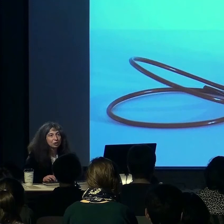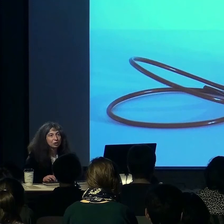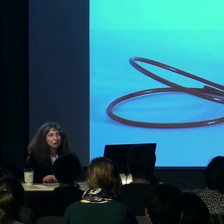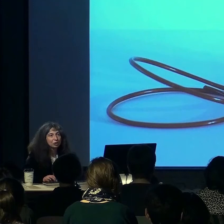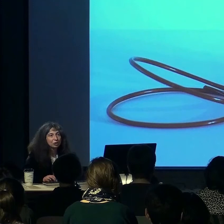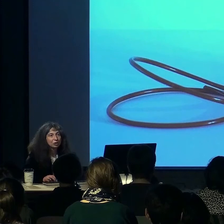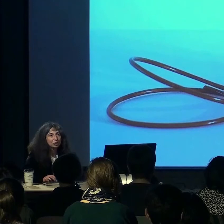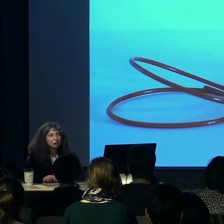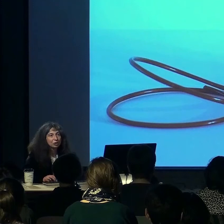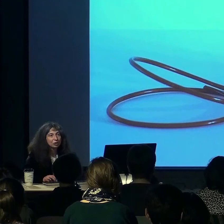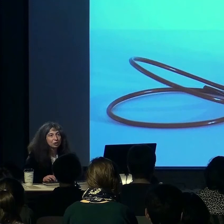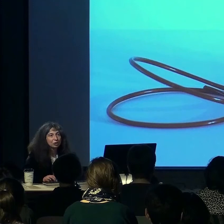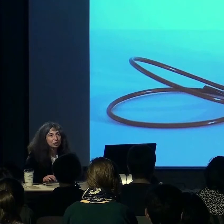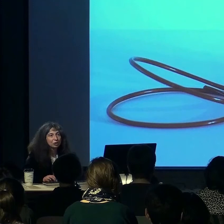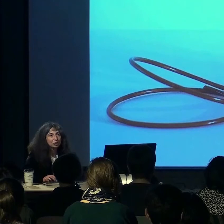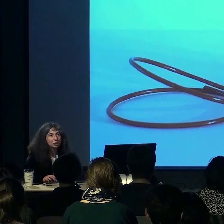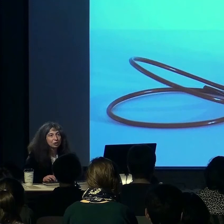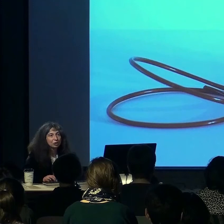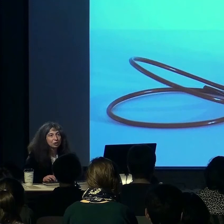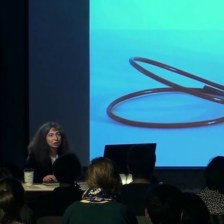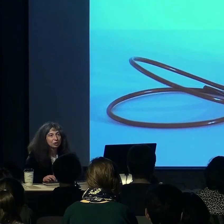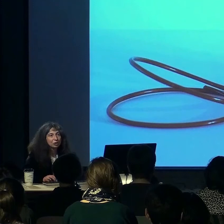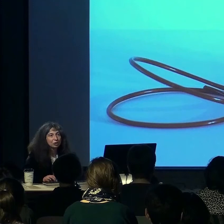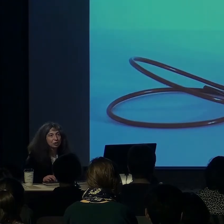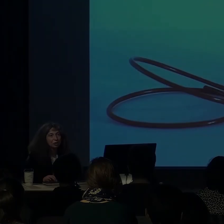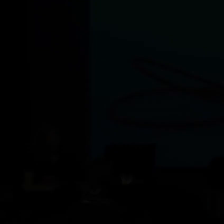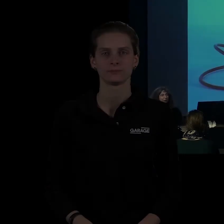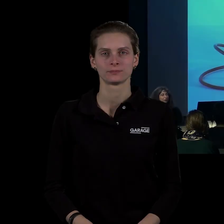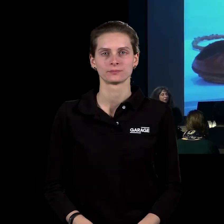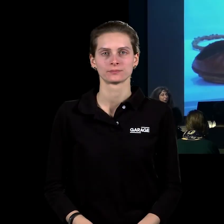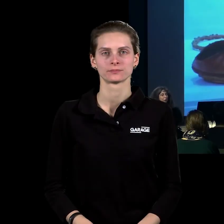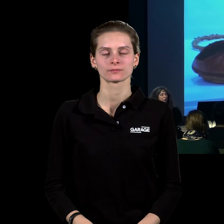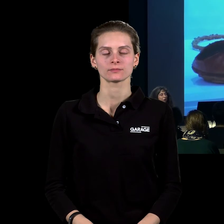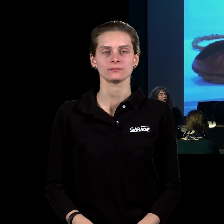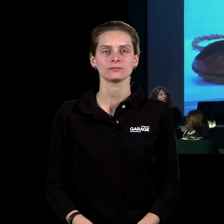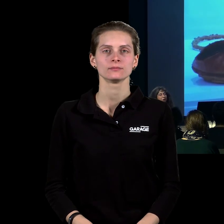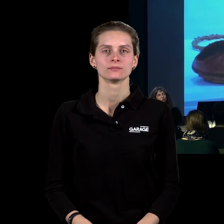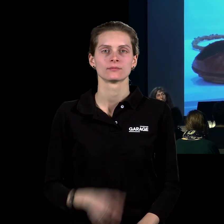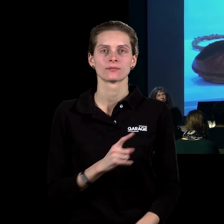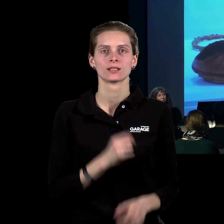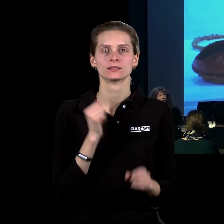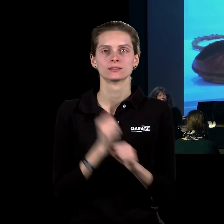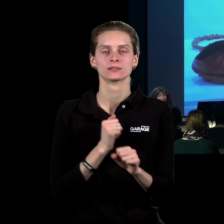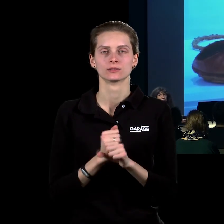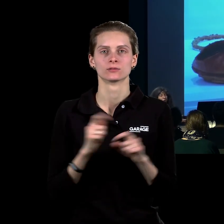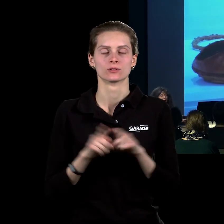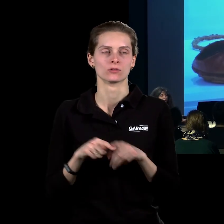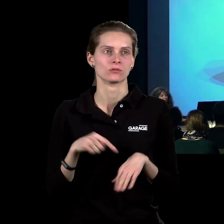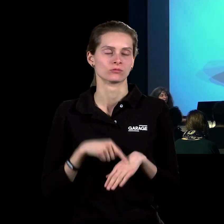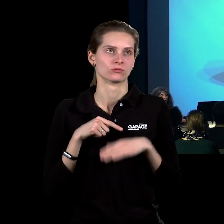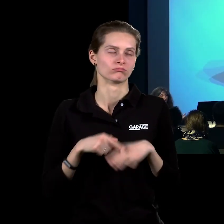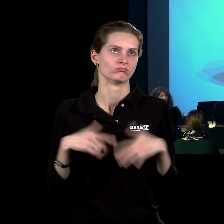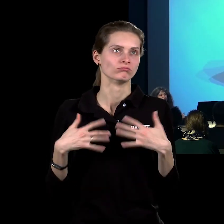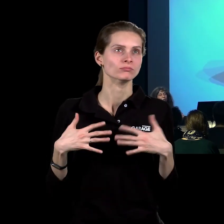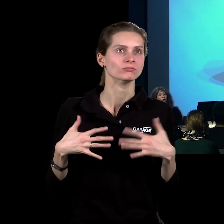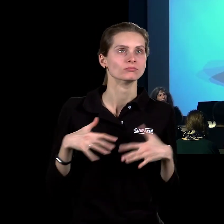Она выходит из свечи и, закручиваясь кольцами, лежит рядом. Но они создают это ощущение, вот как бы тревожное